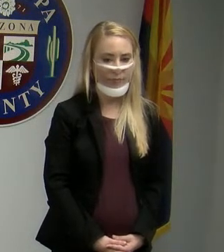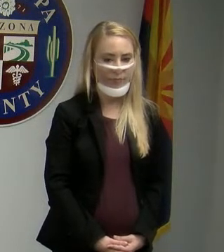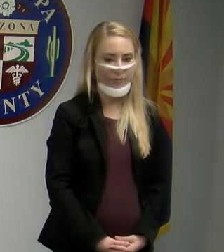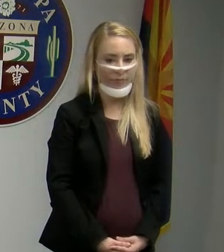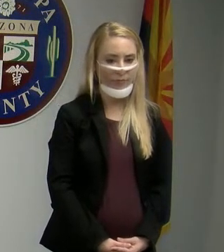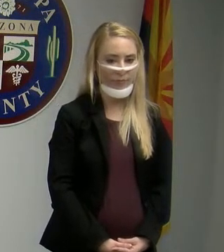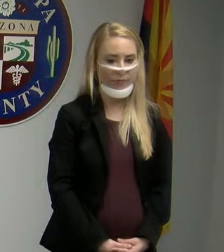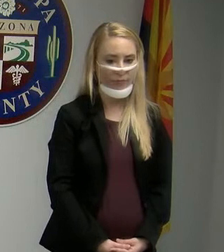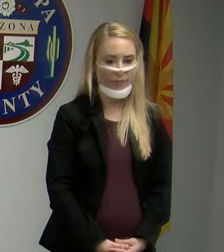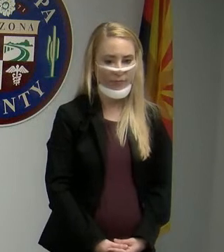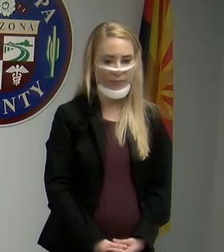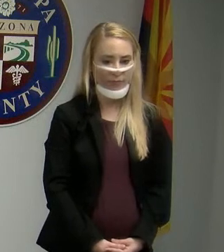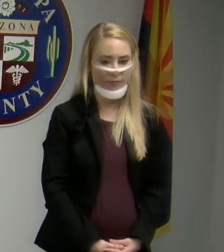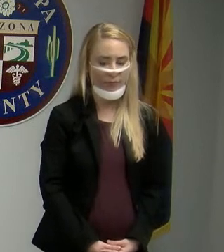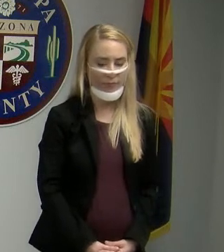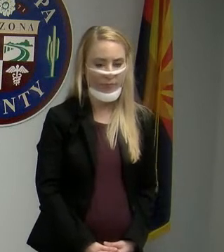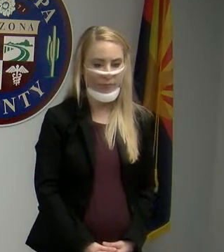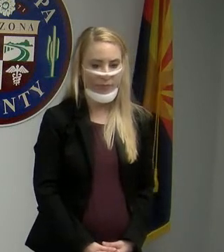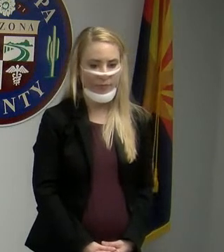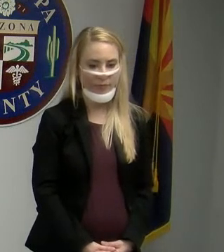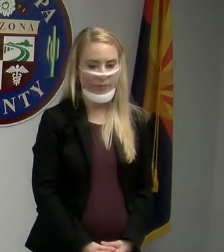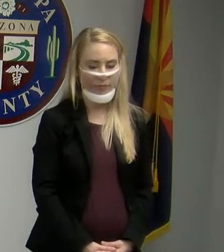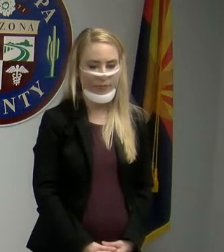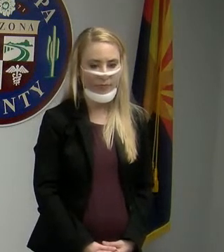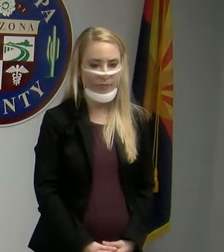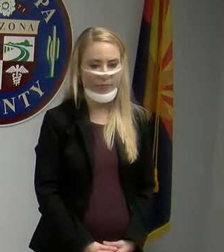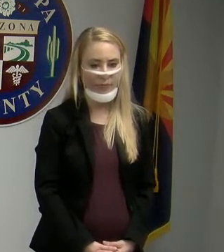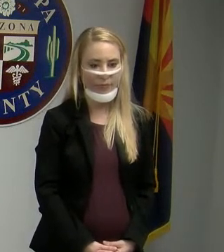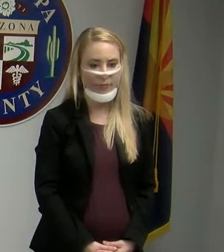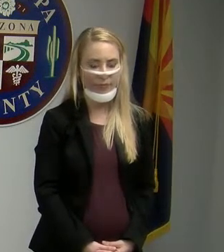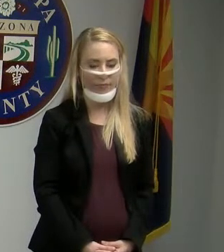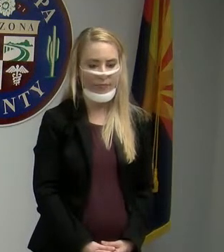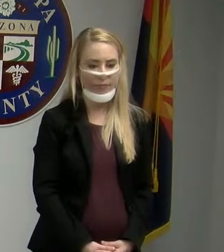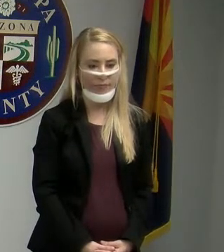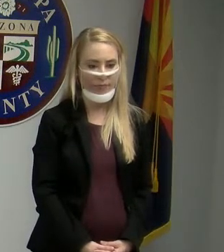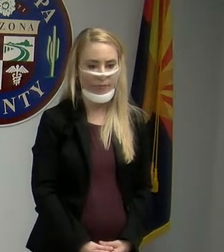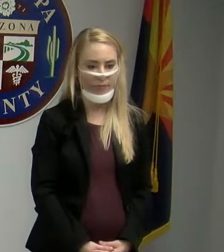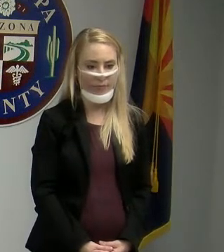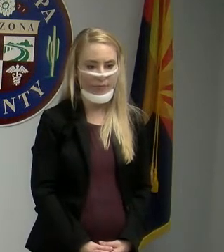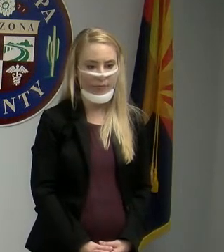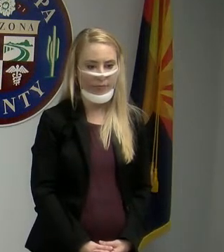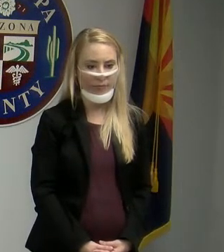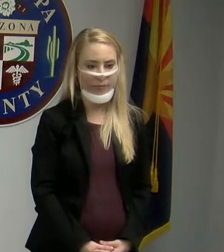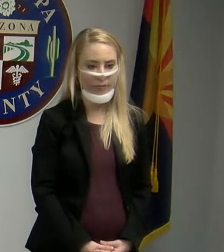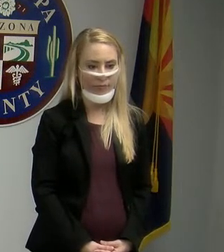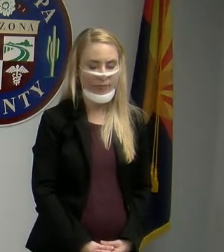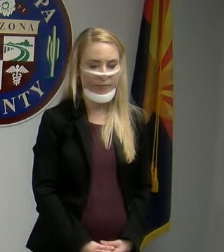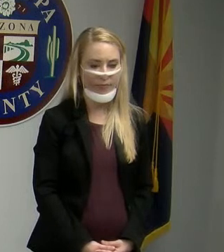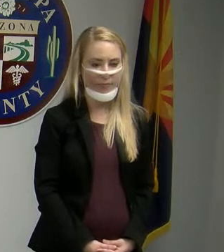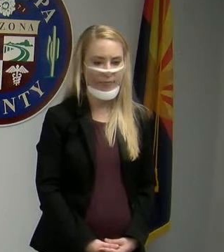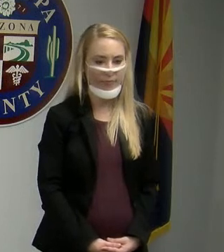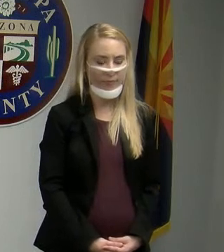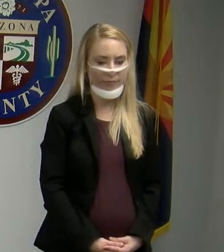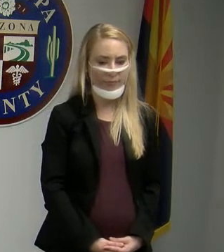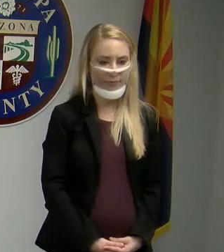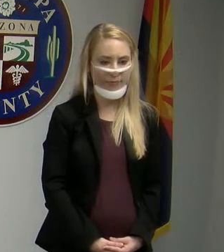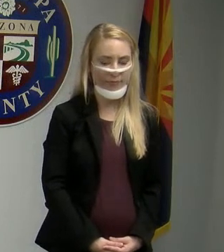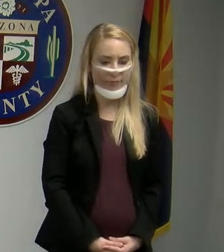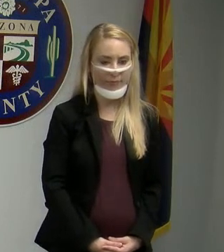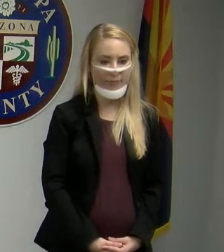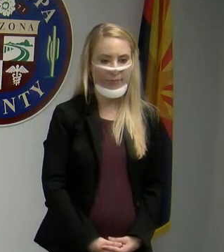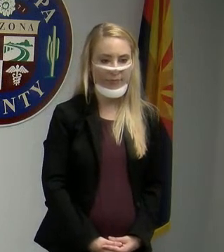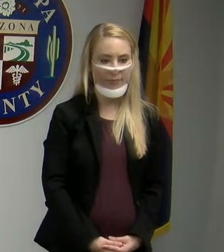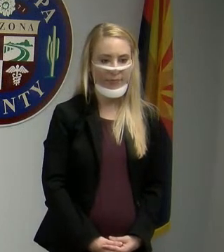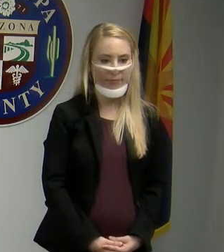la funeraria. Si la funeraria está llena, no tiene capacidad, entonces esos cuerpos se van quedando en la oficina del médico forense, añadiendo